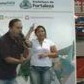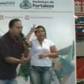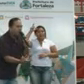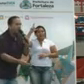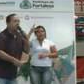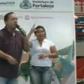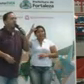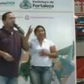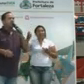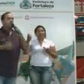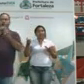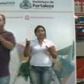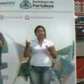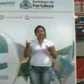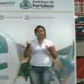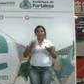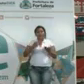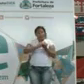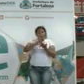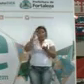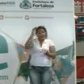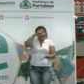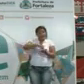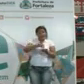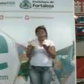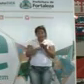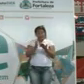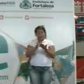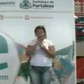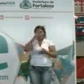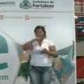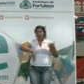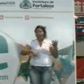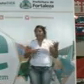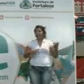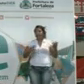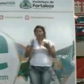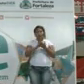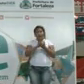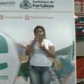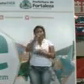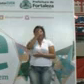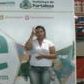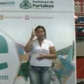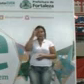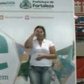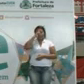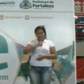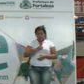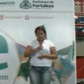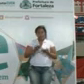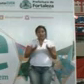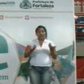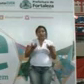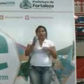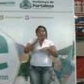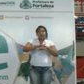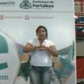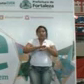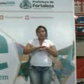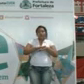só o começo. Imagine um livro desse. Tem gente que diz que quem é depressivo, esse povo que tem a mania de querer morrer,